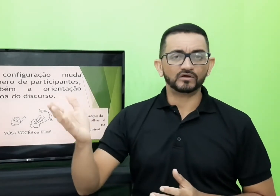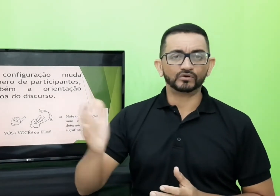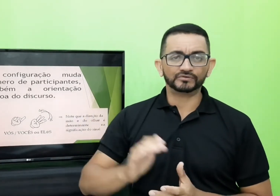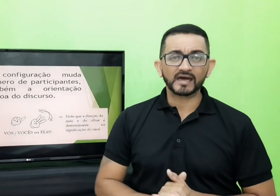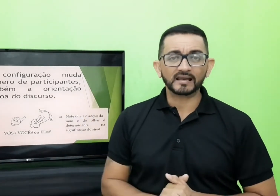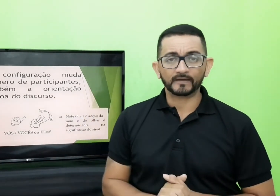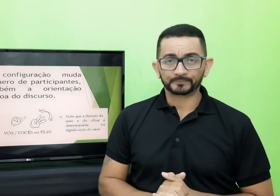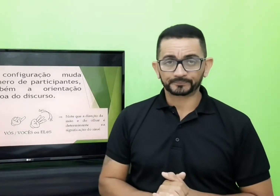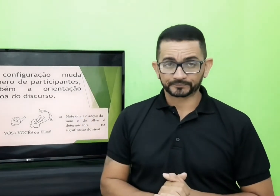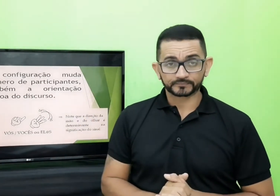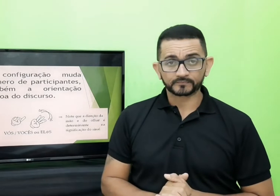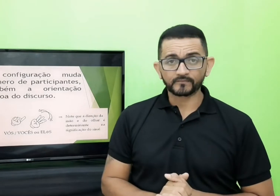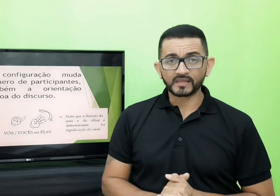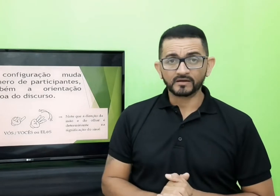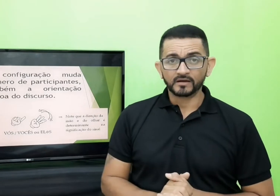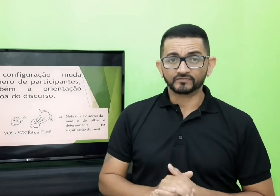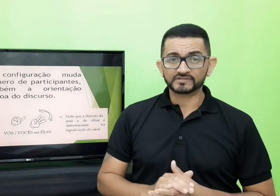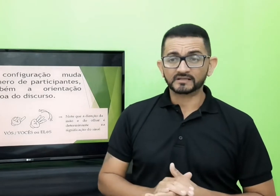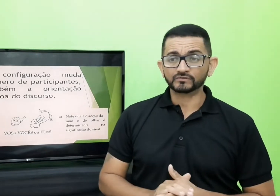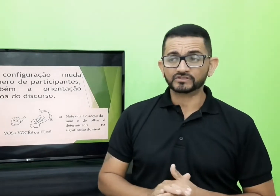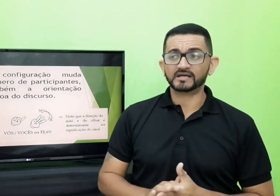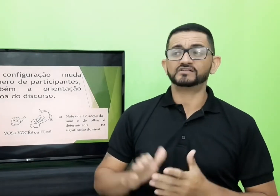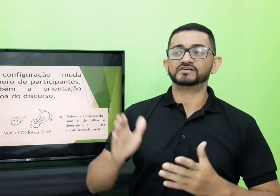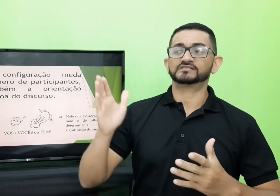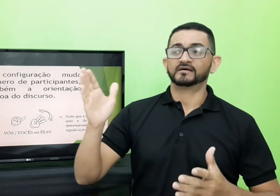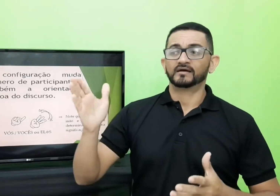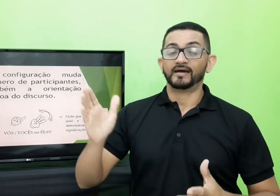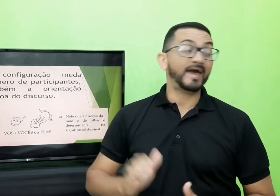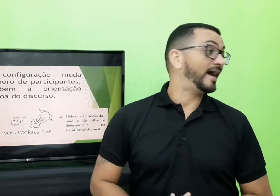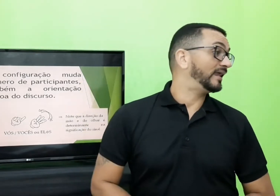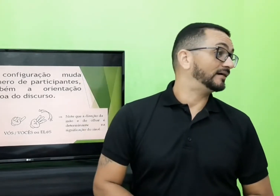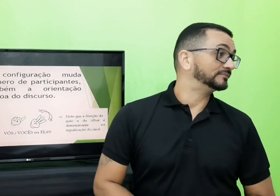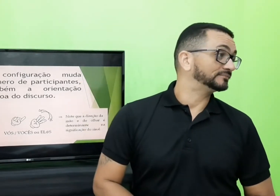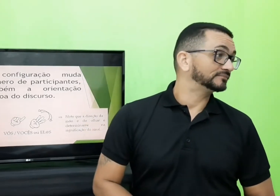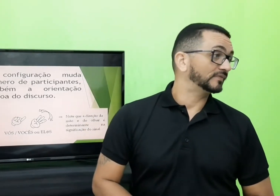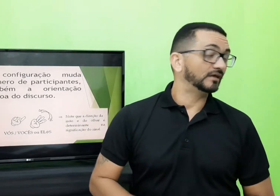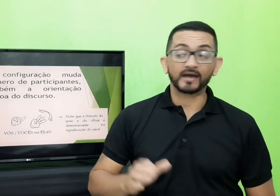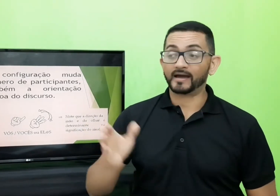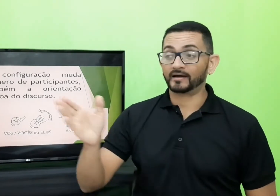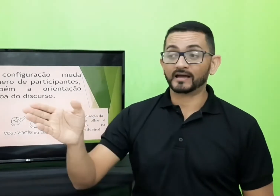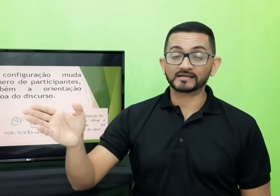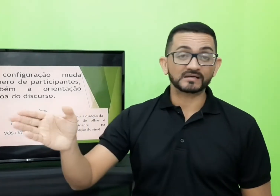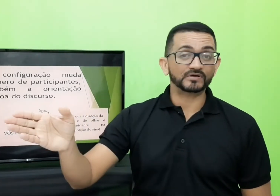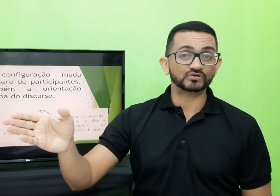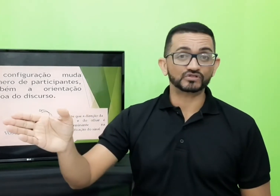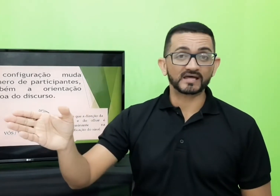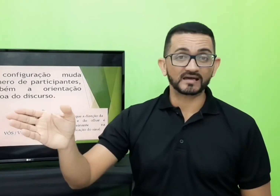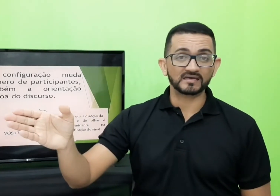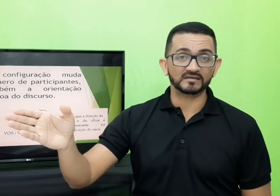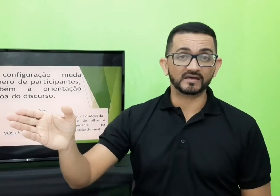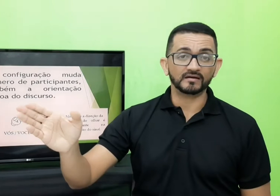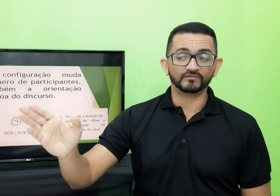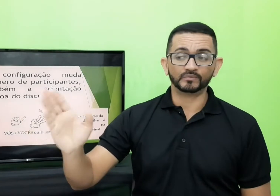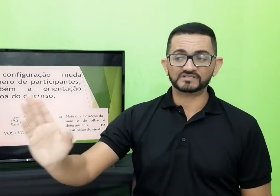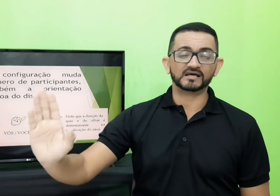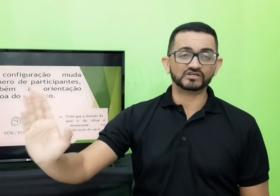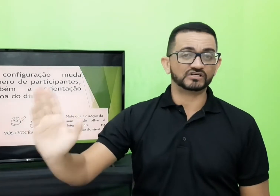ou dela, você não chega e diz, ela, essa pessoa está aqui, né? Vamos dizer que ela esteja